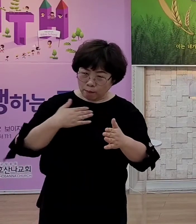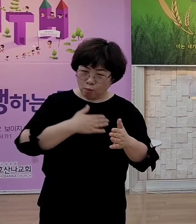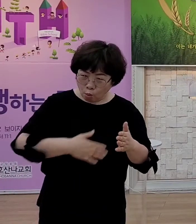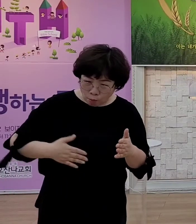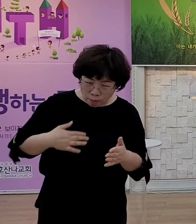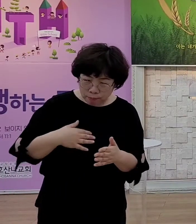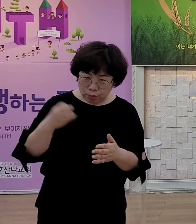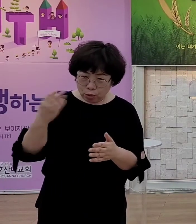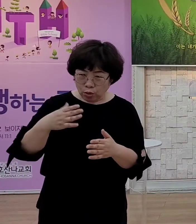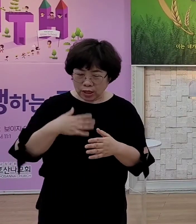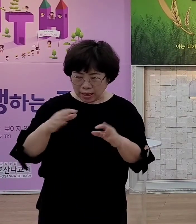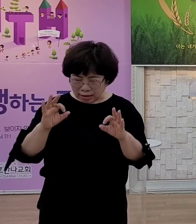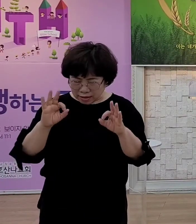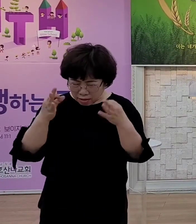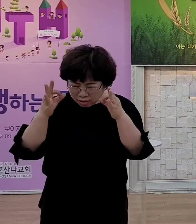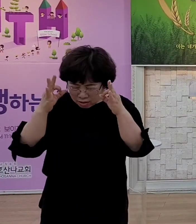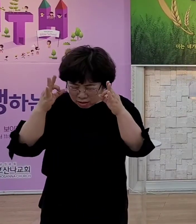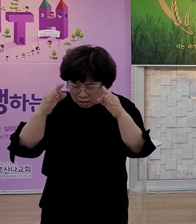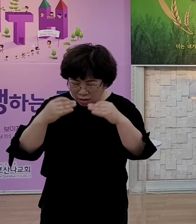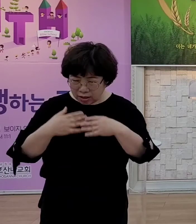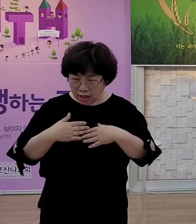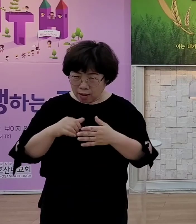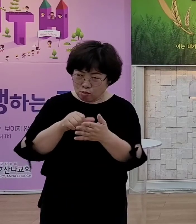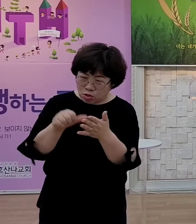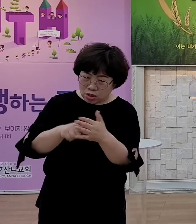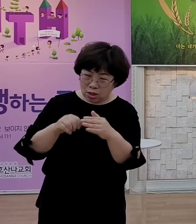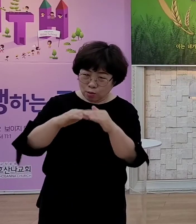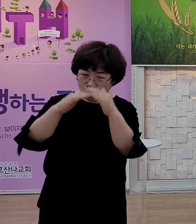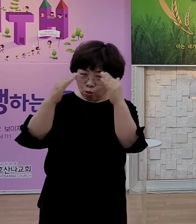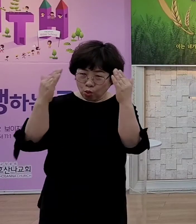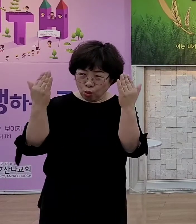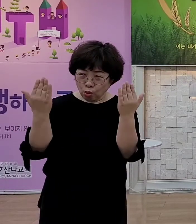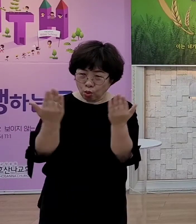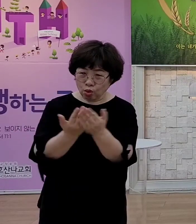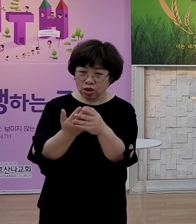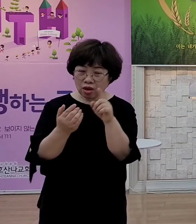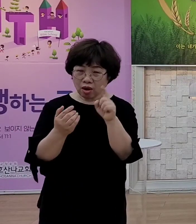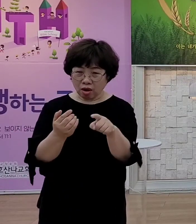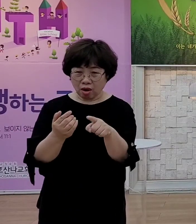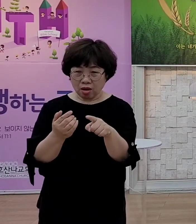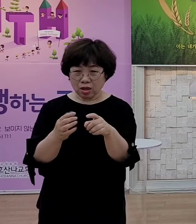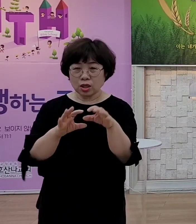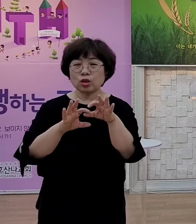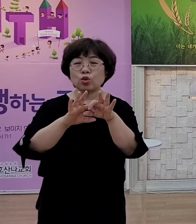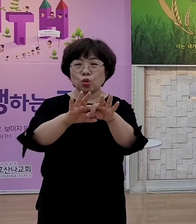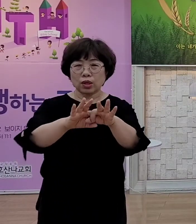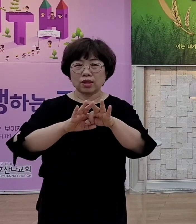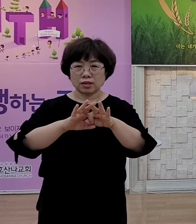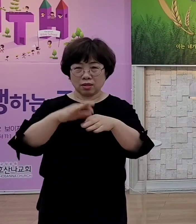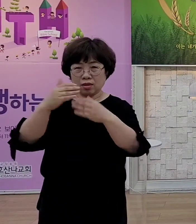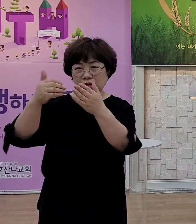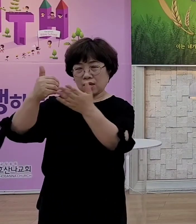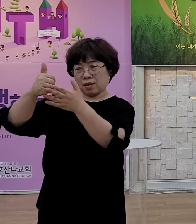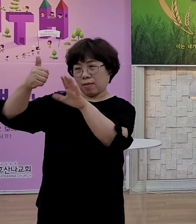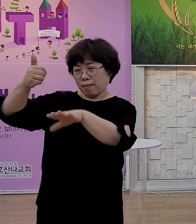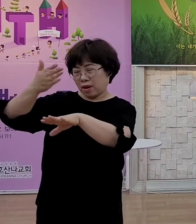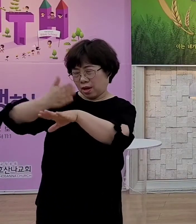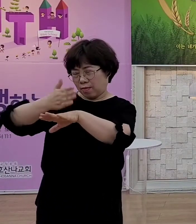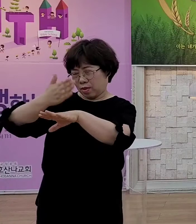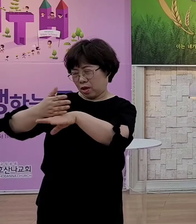몸과 내 정성과 내 물질 이런 것을 통해서 이미